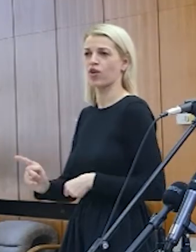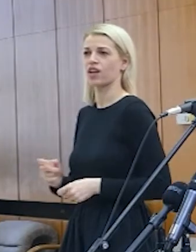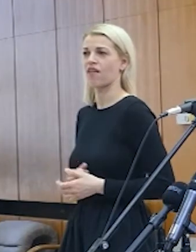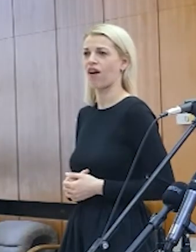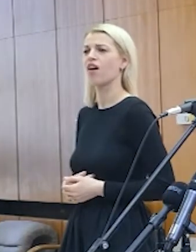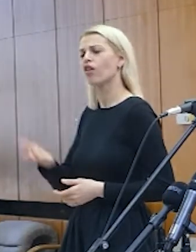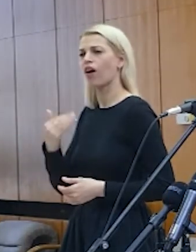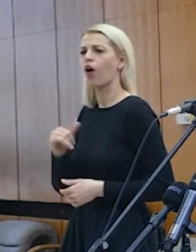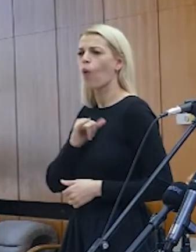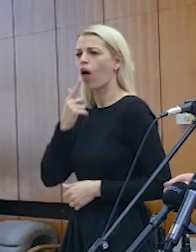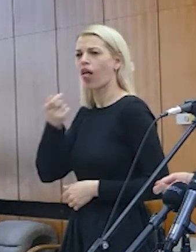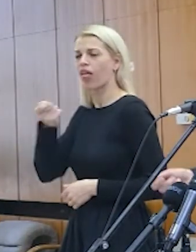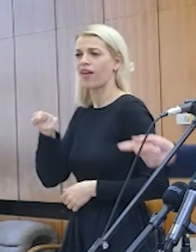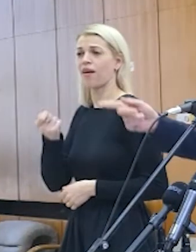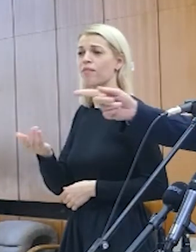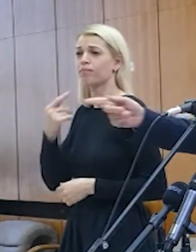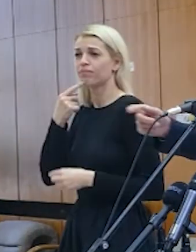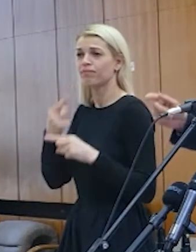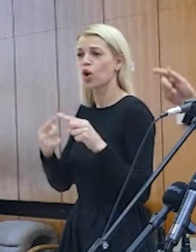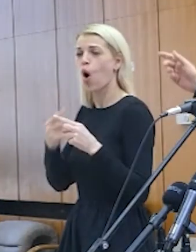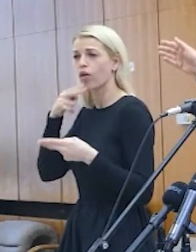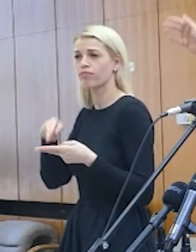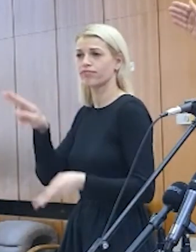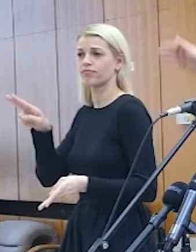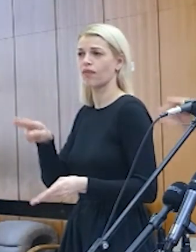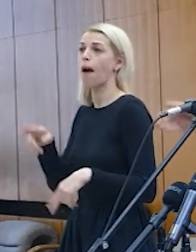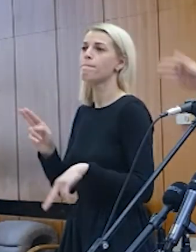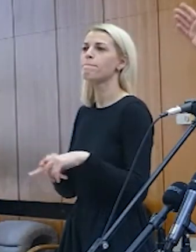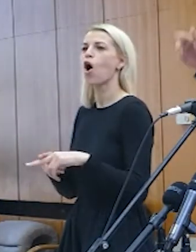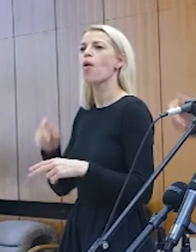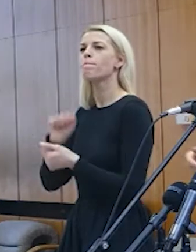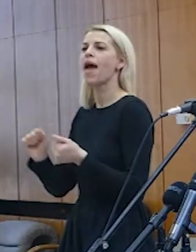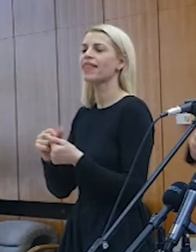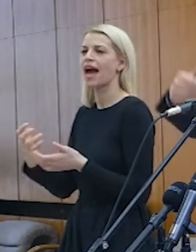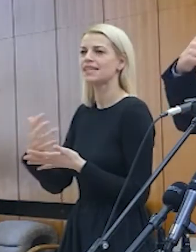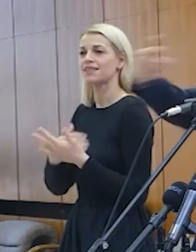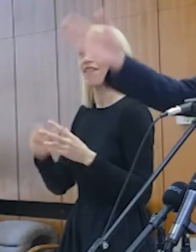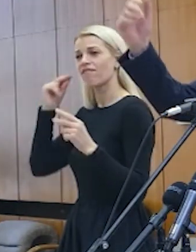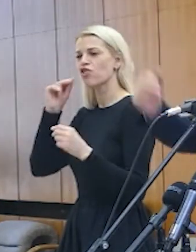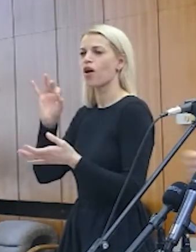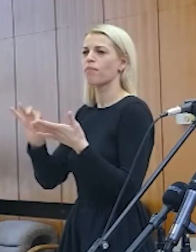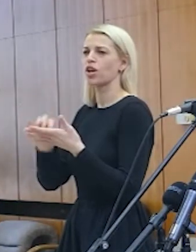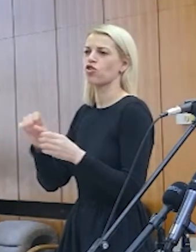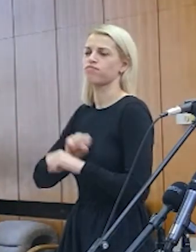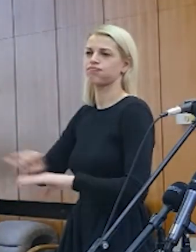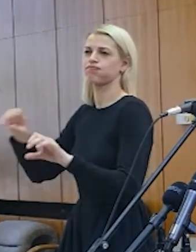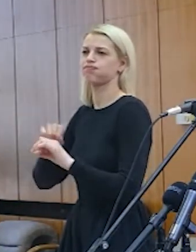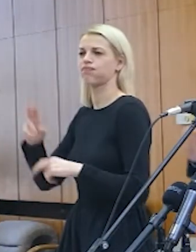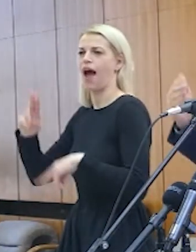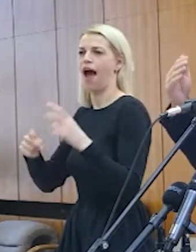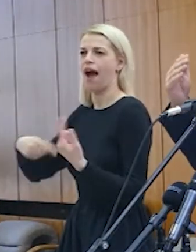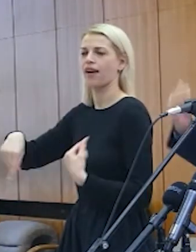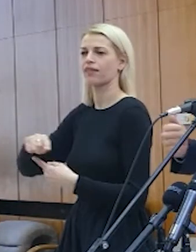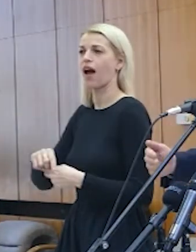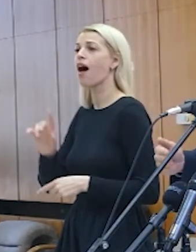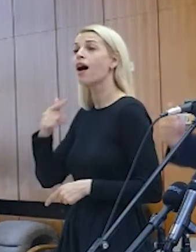v kuse rýpete, že a povedzte nám ešte niečo, aby sme my mohli potom večer vypisovať, že ako sú zase rozhádaní. Nepoviem